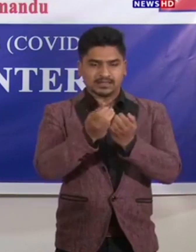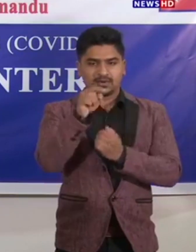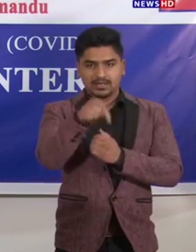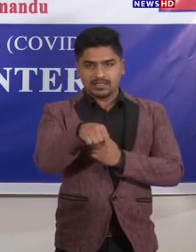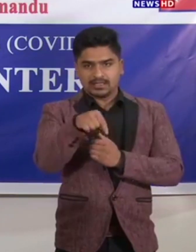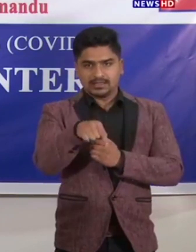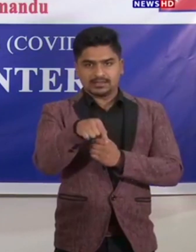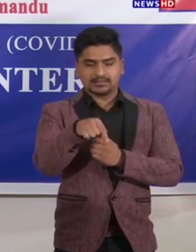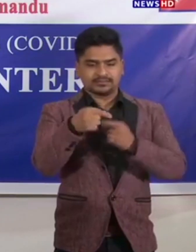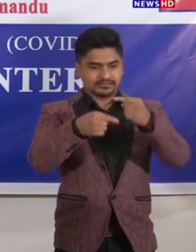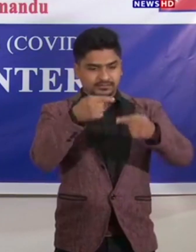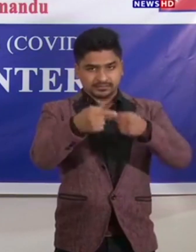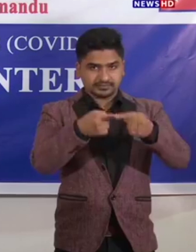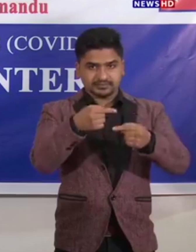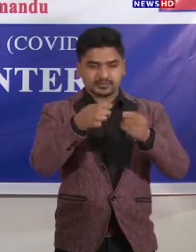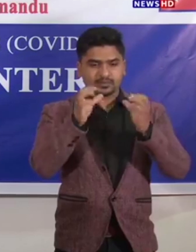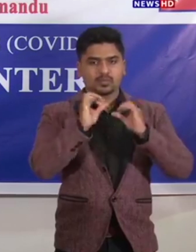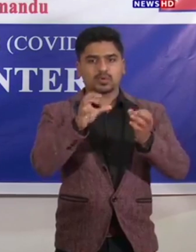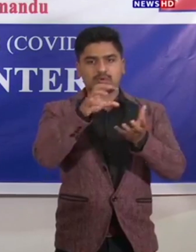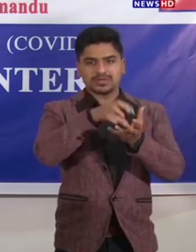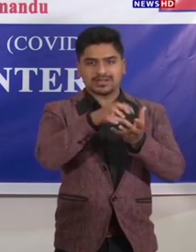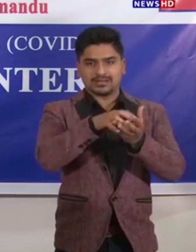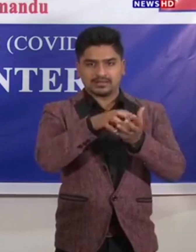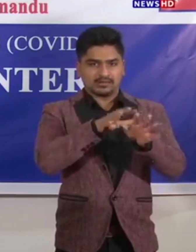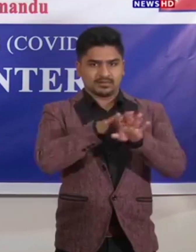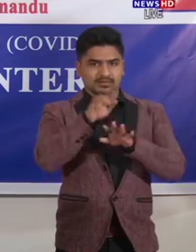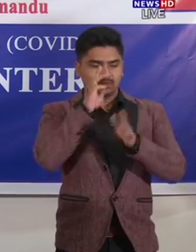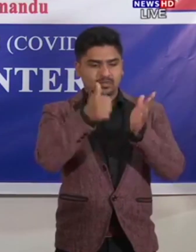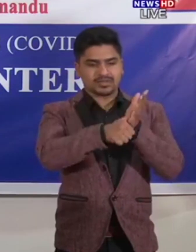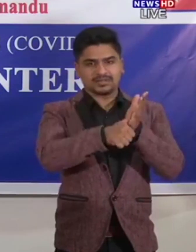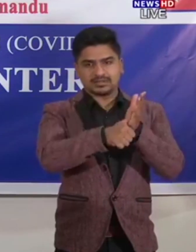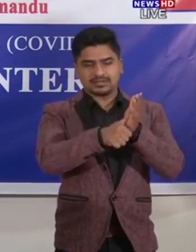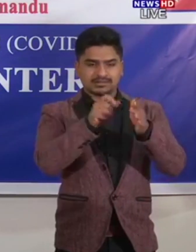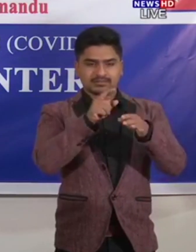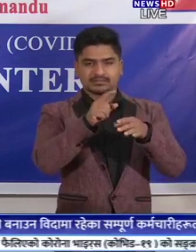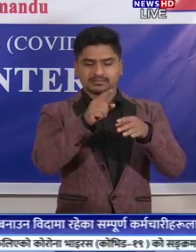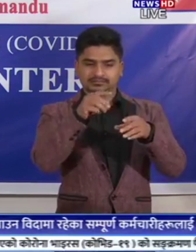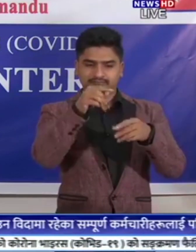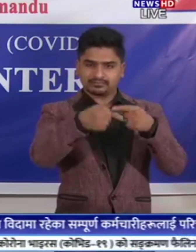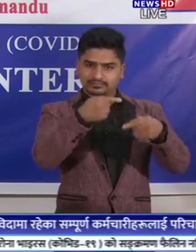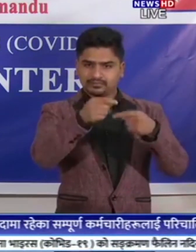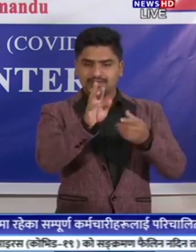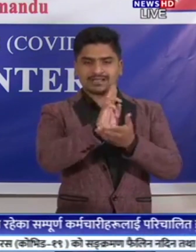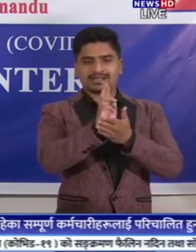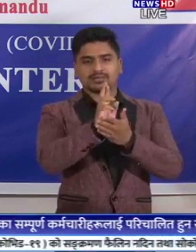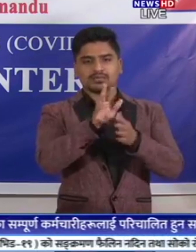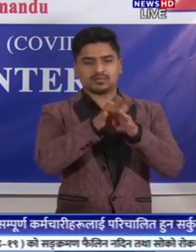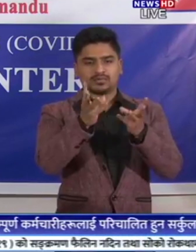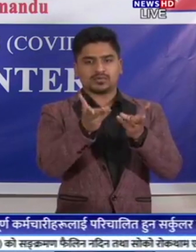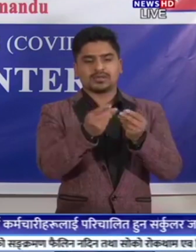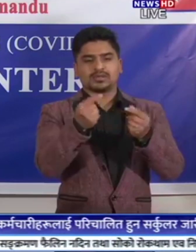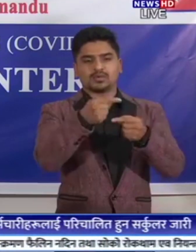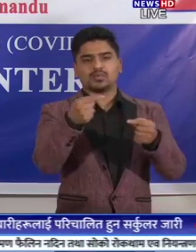अईले रन भई रहेका, प्रयक्षाला मा परिक्षेन को क्रम मा रहेका रिपोर्ट अरुको संख्या,